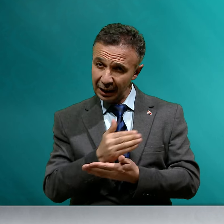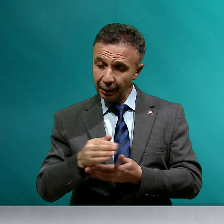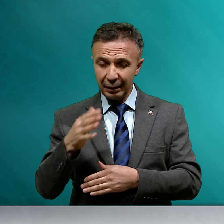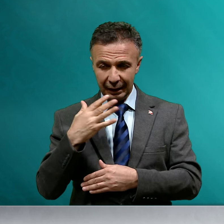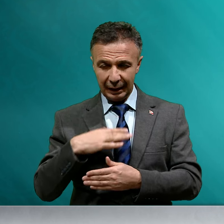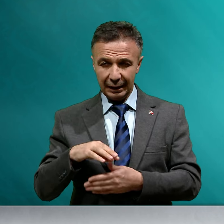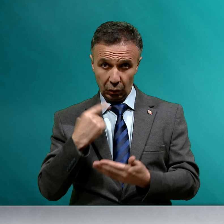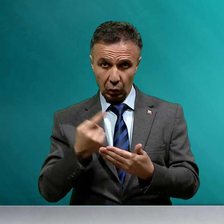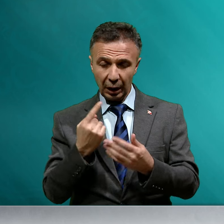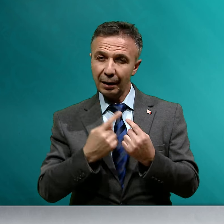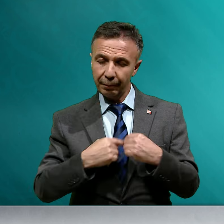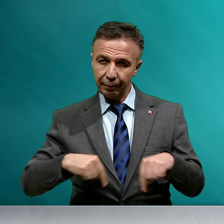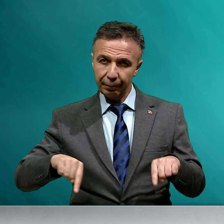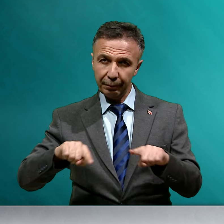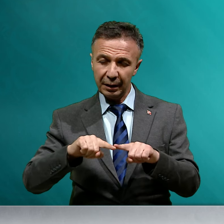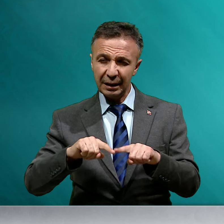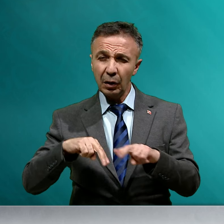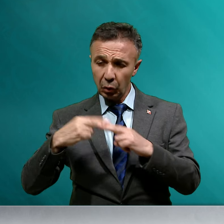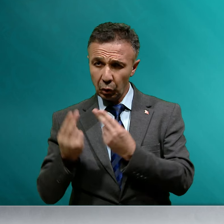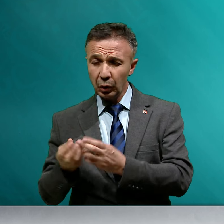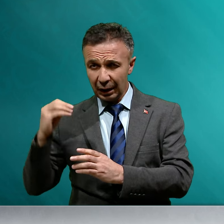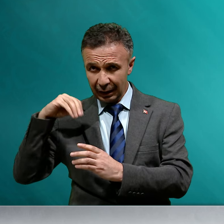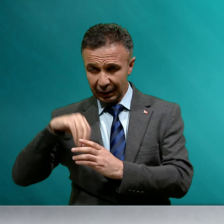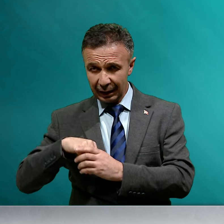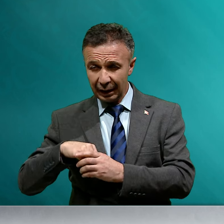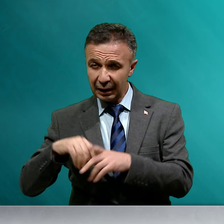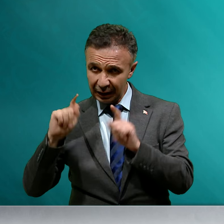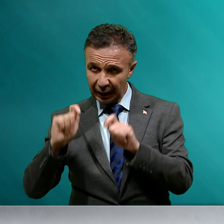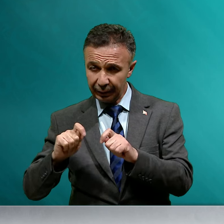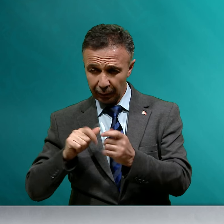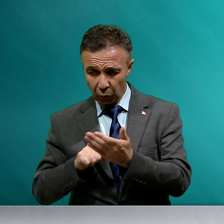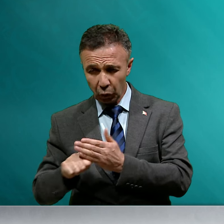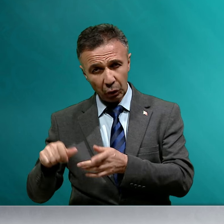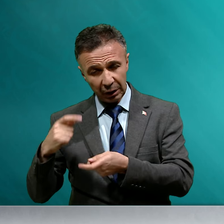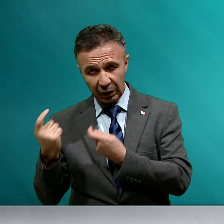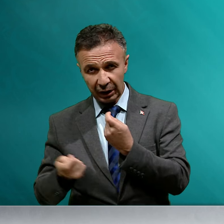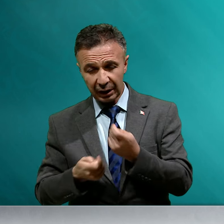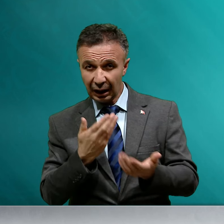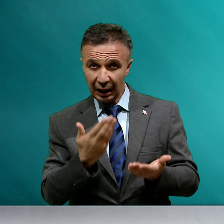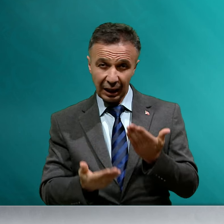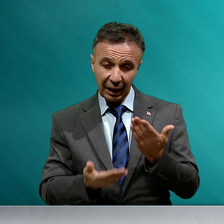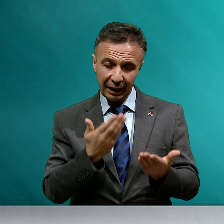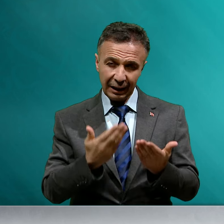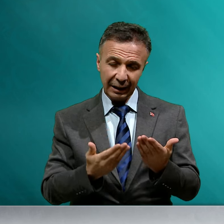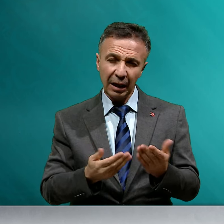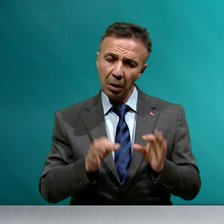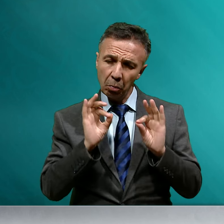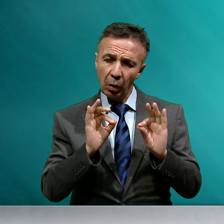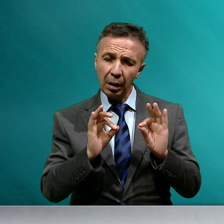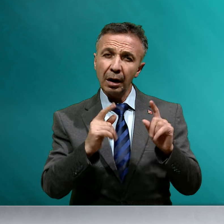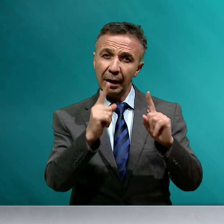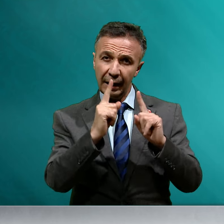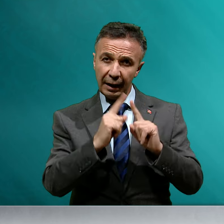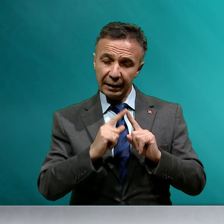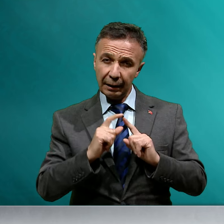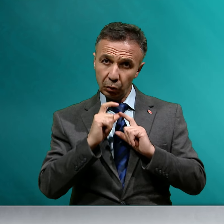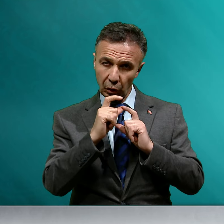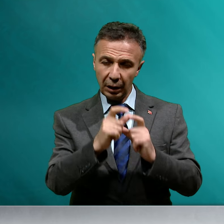Kur'an bize dünyadayken yapıp ettiklerimizden ahirette mutlaka